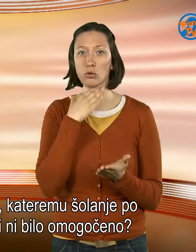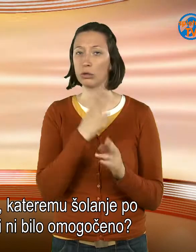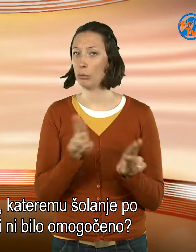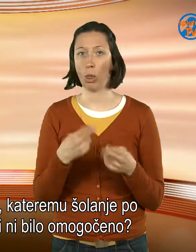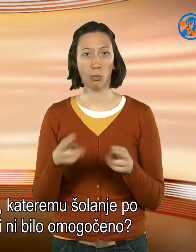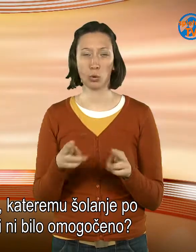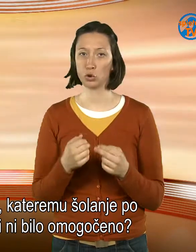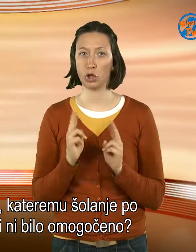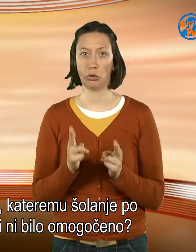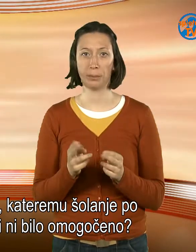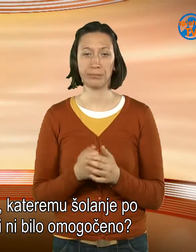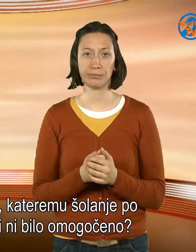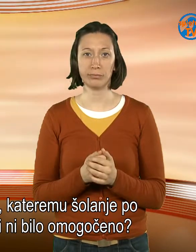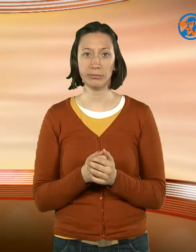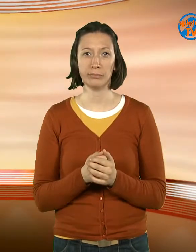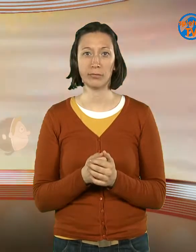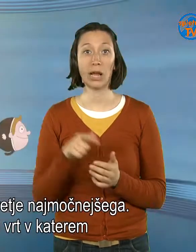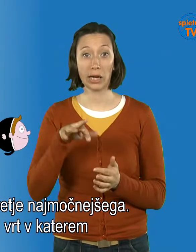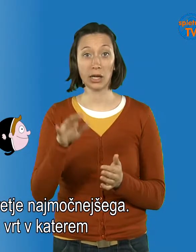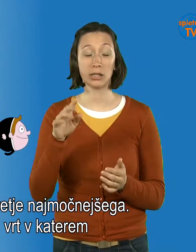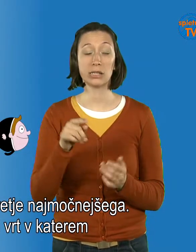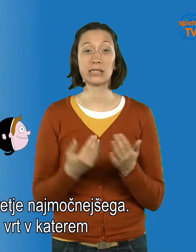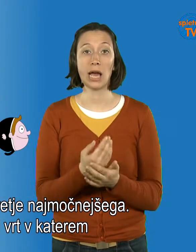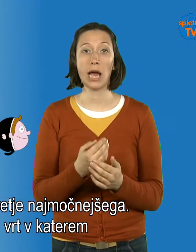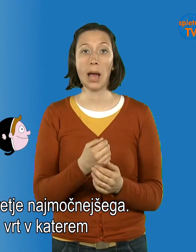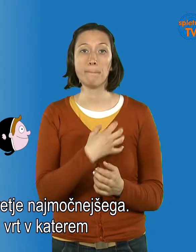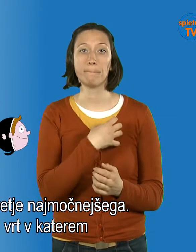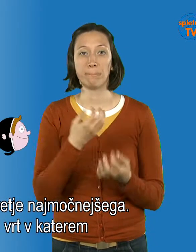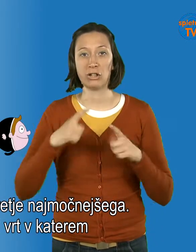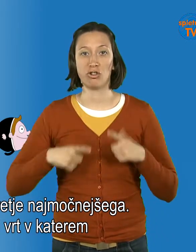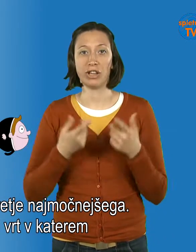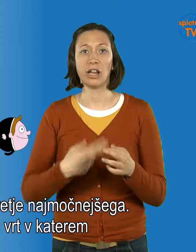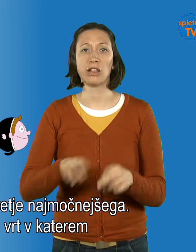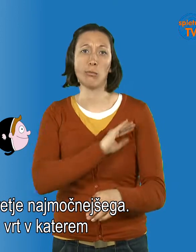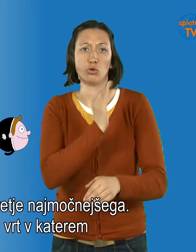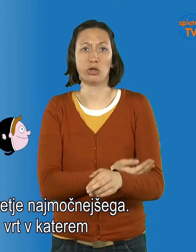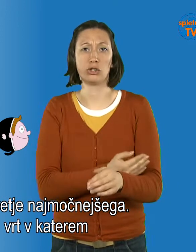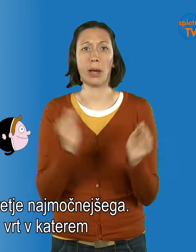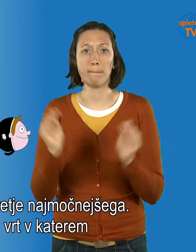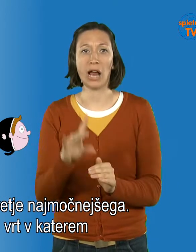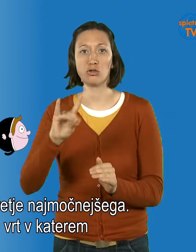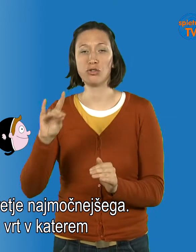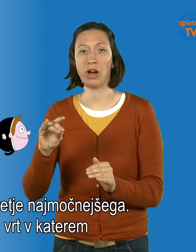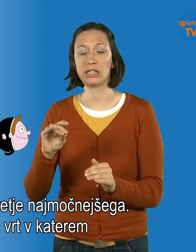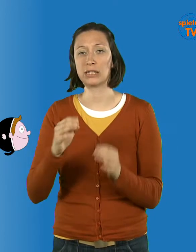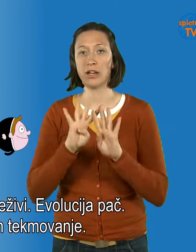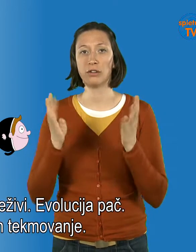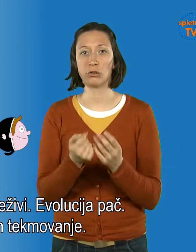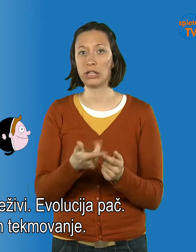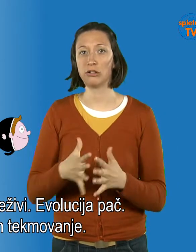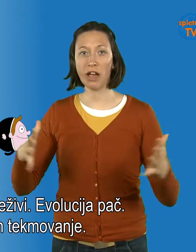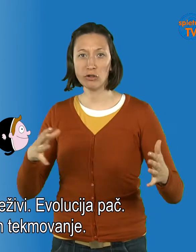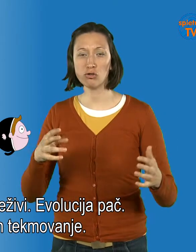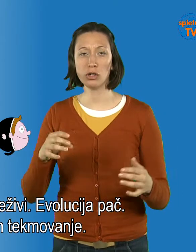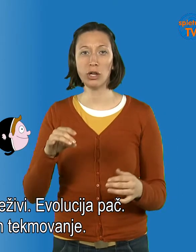šoli ni bilo omogočeno? Gre torej za preživetje najmočnejšega. Mali živalski vrt, v katerem največji